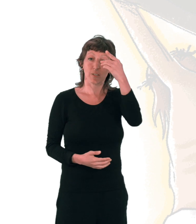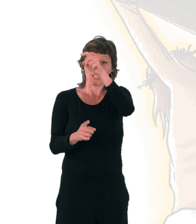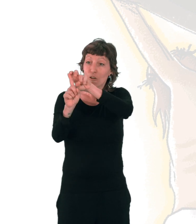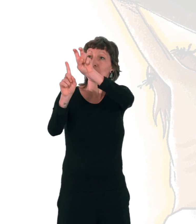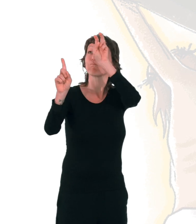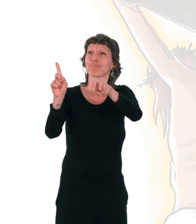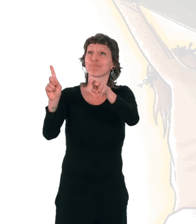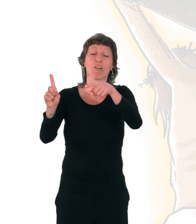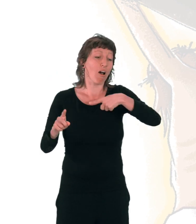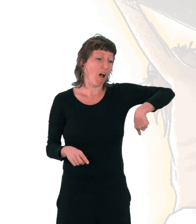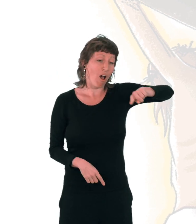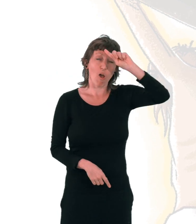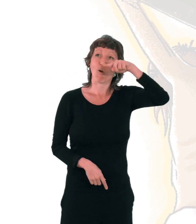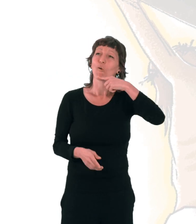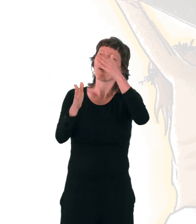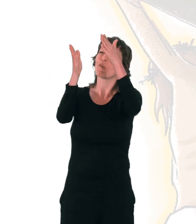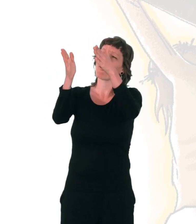Si nous voyons cela, alors nous croirons en lui.